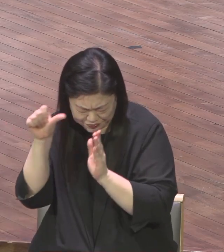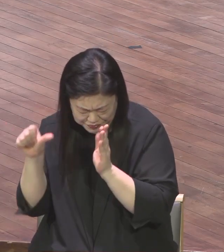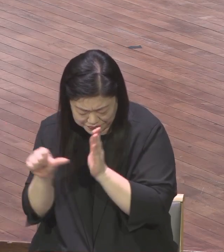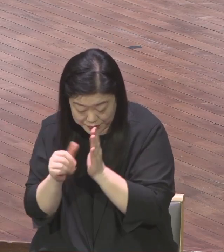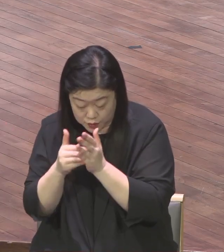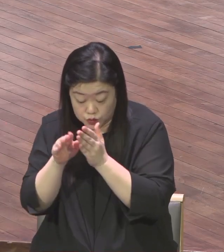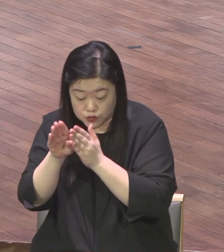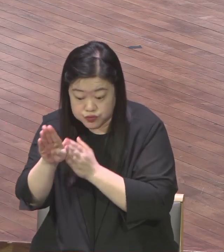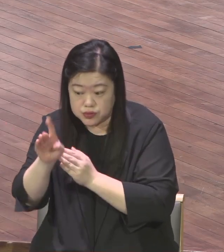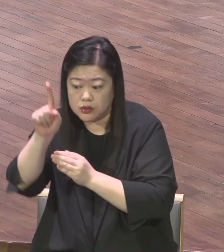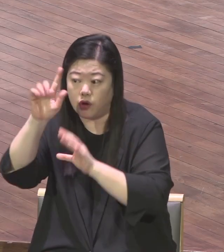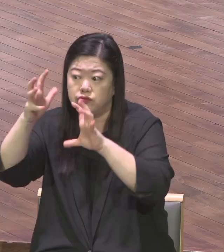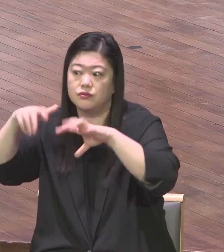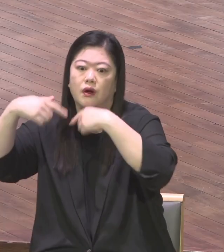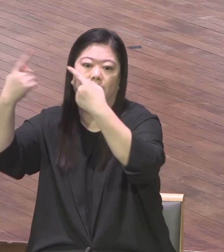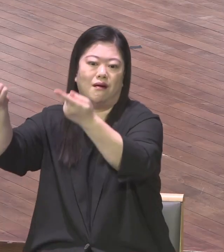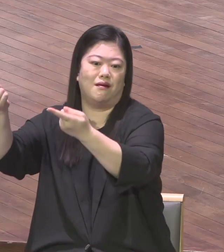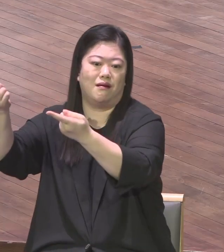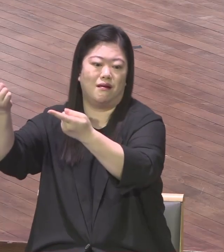인도하신다.